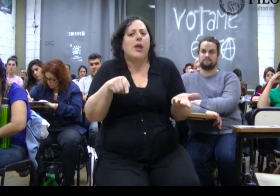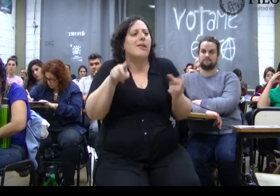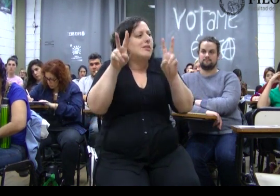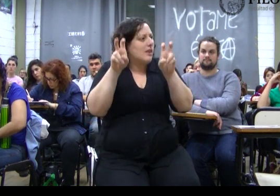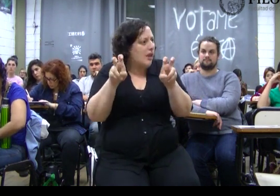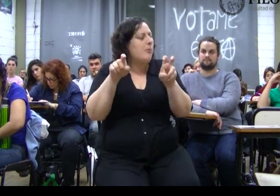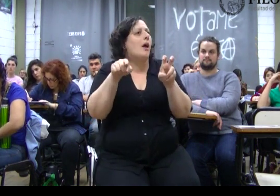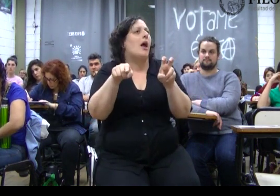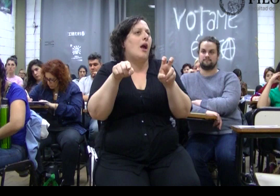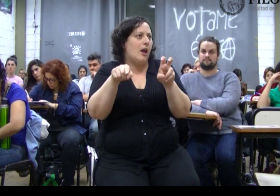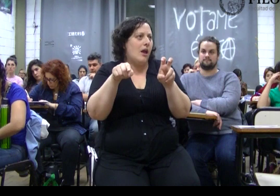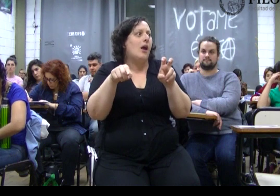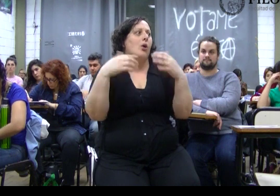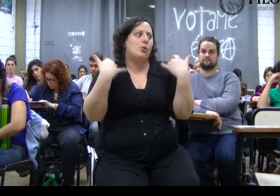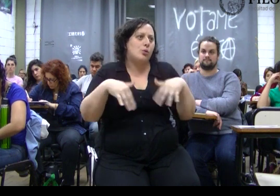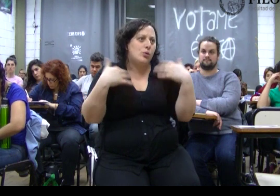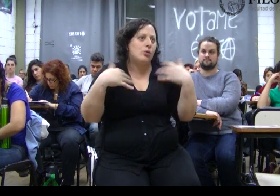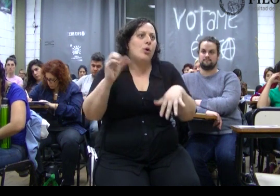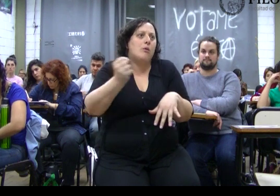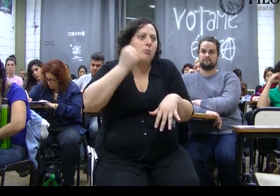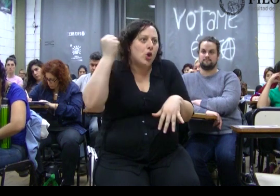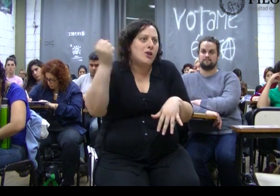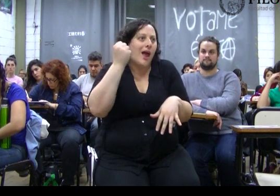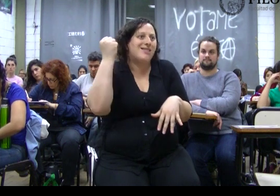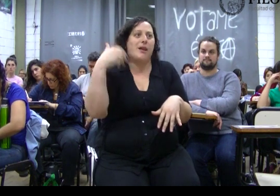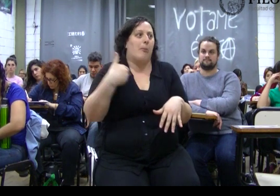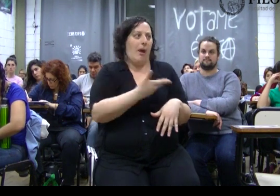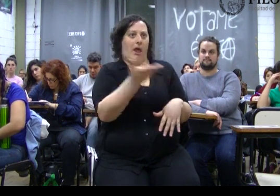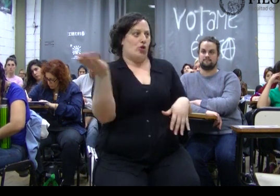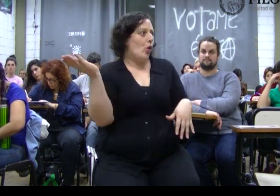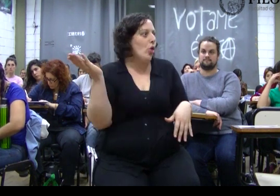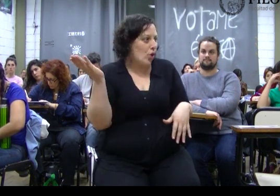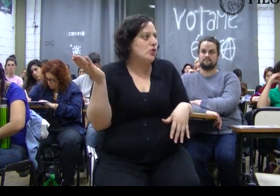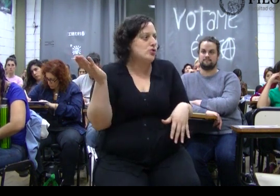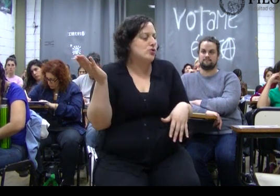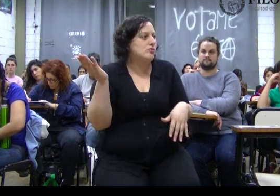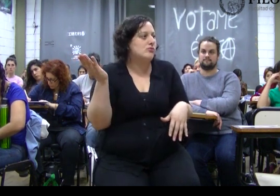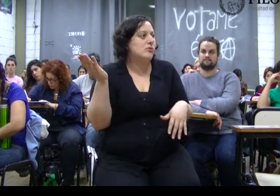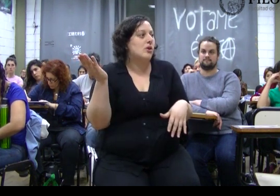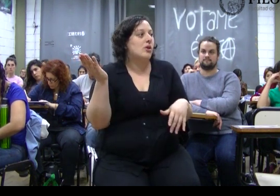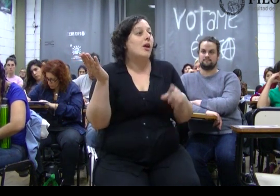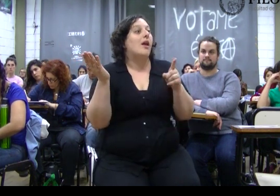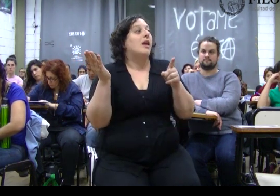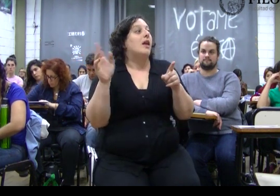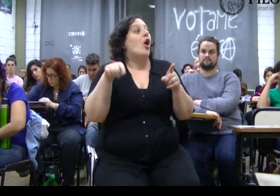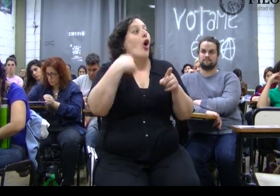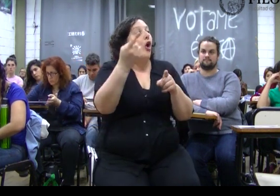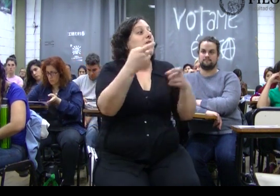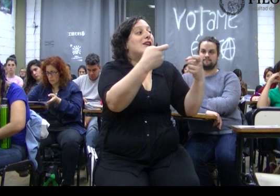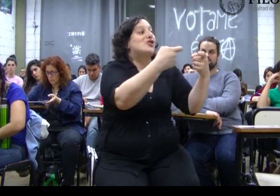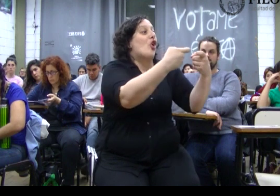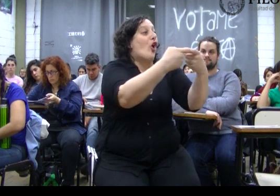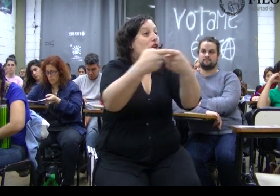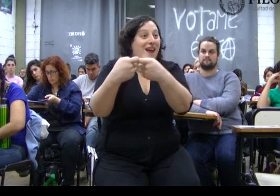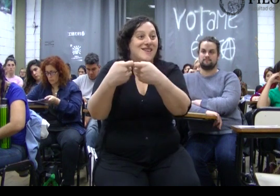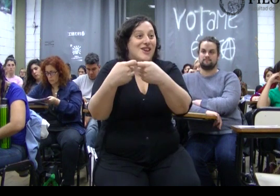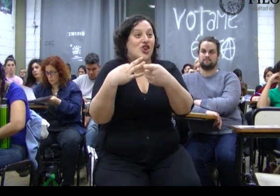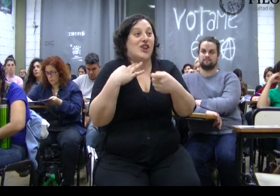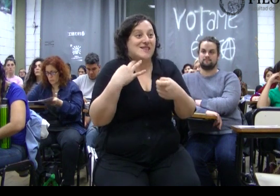tan importante para toda la sociedad, que hasta lo toman las organizaciones de la sociedad